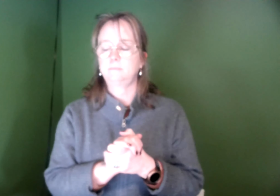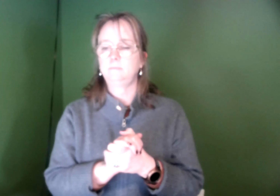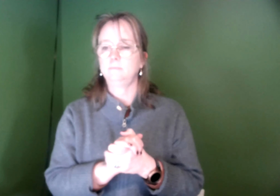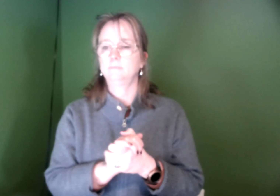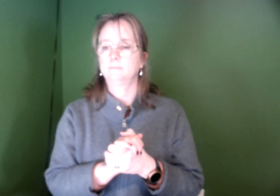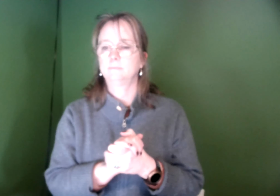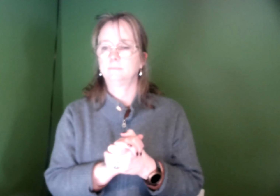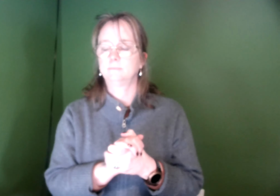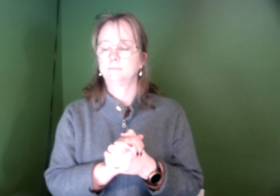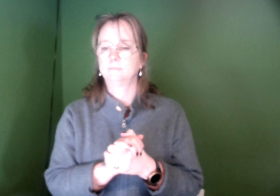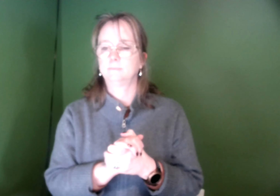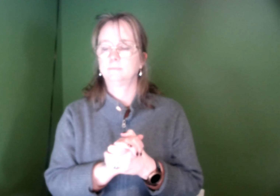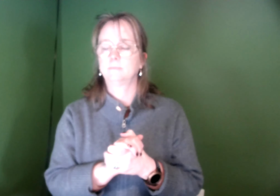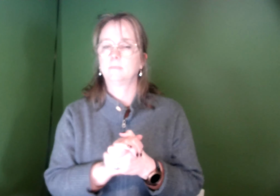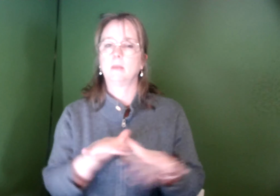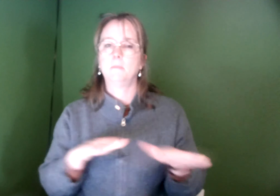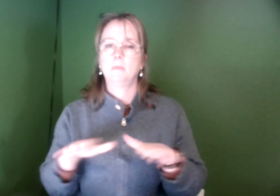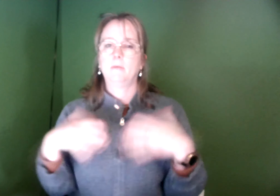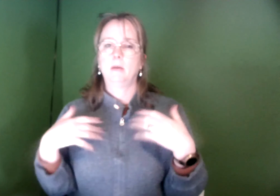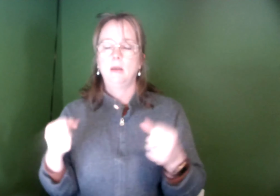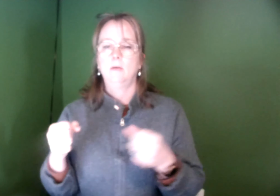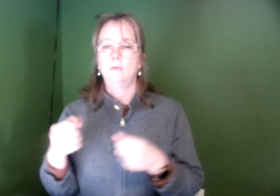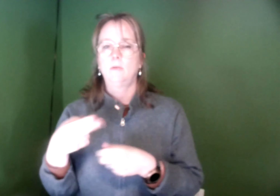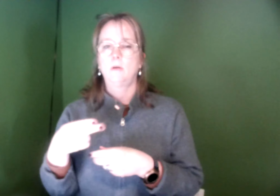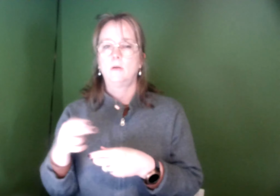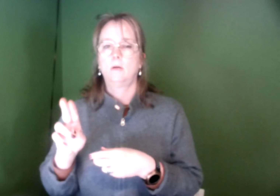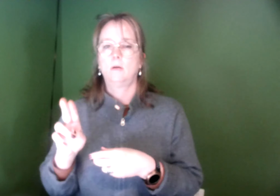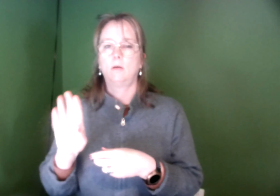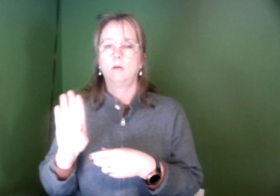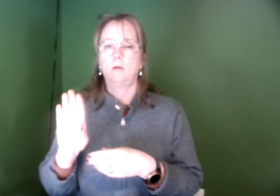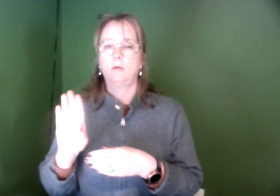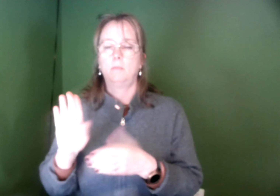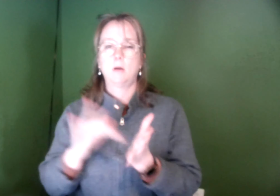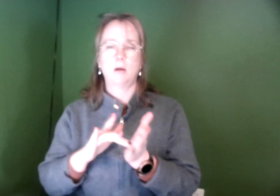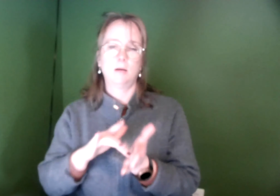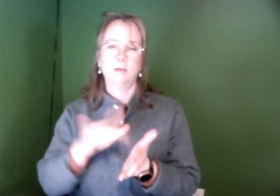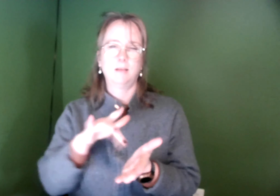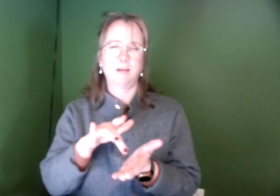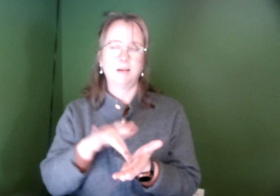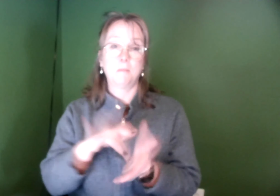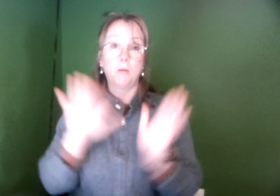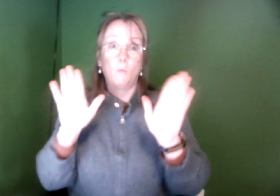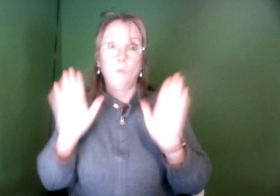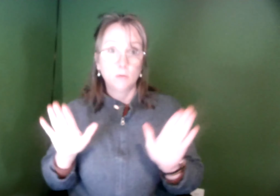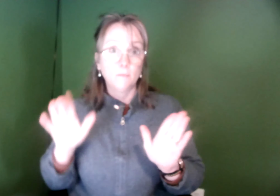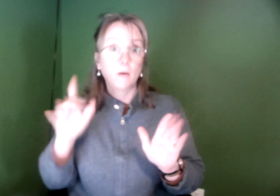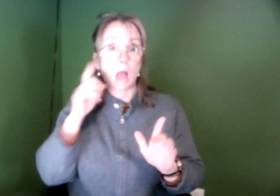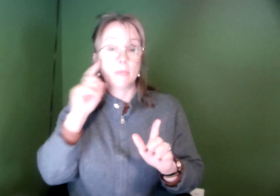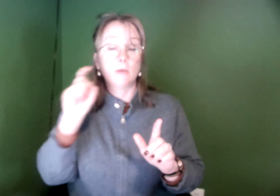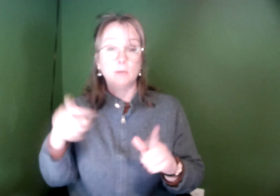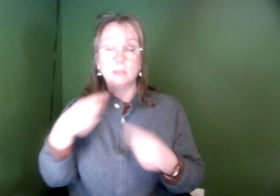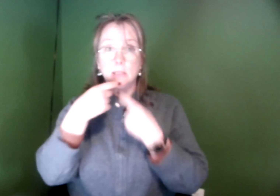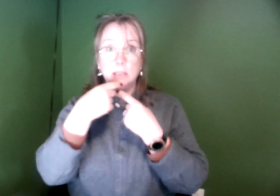okay, the Behavioral Health Hub, I love it. I think we need to create a huge awareness campaign and get it